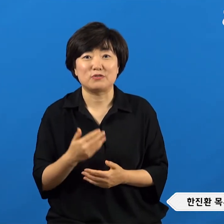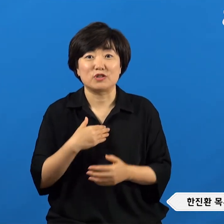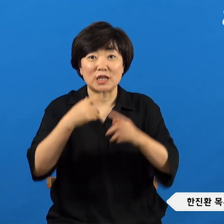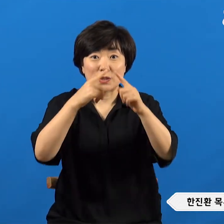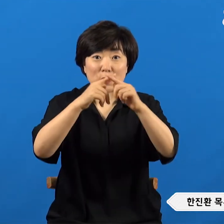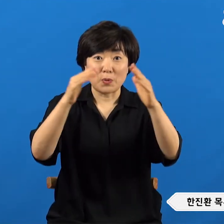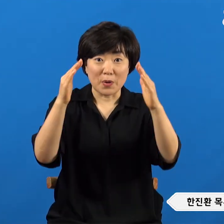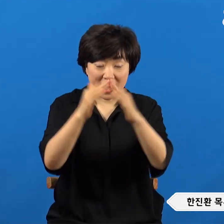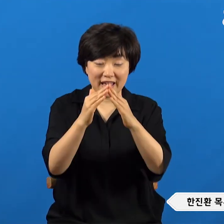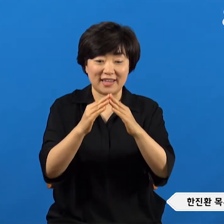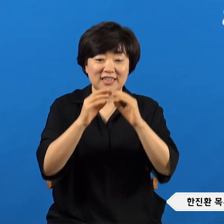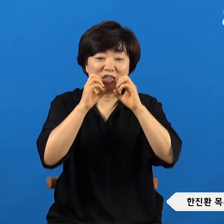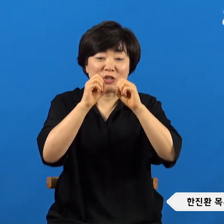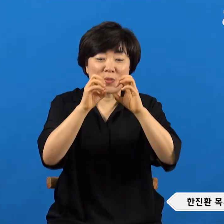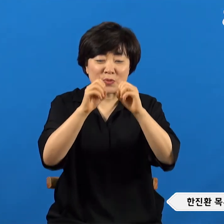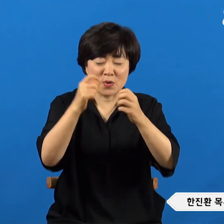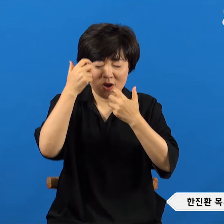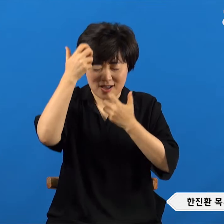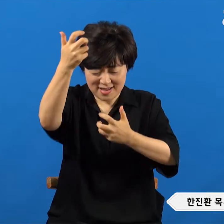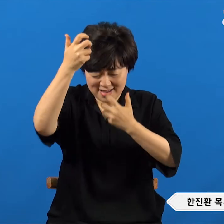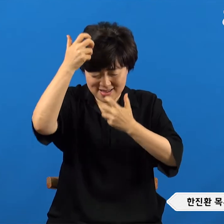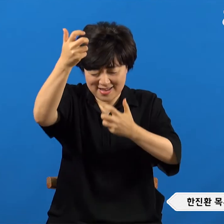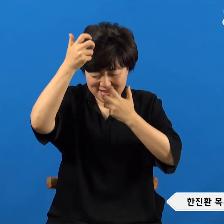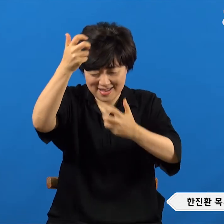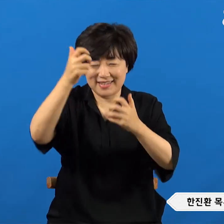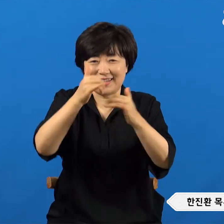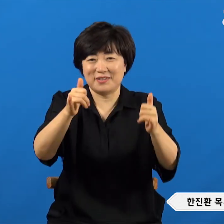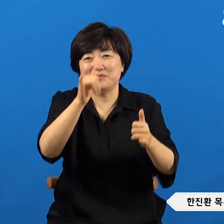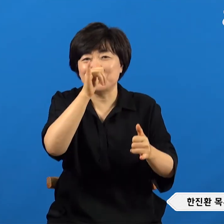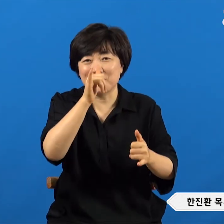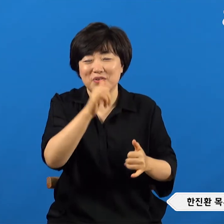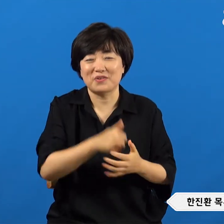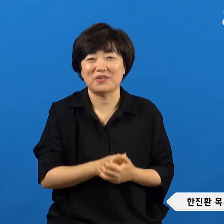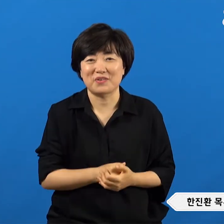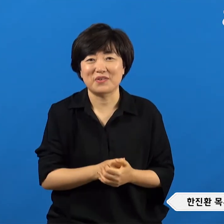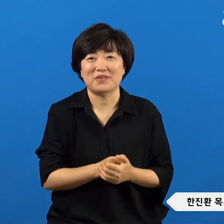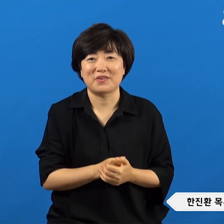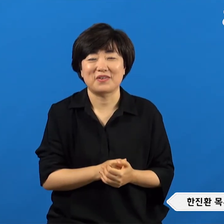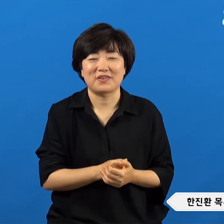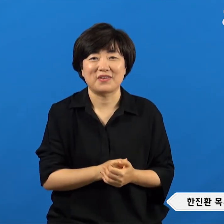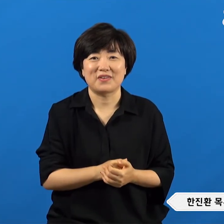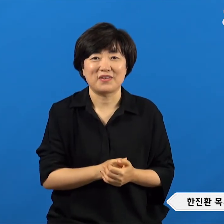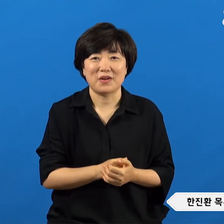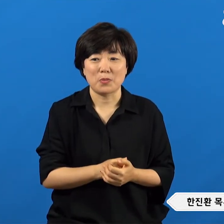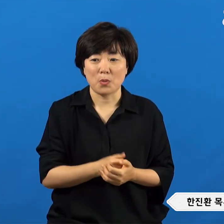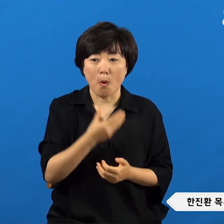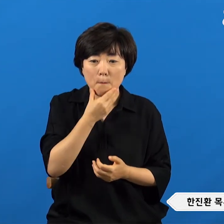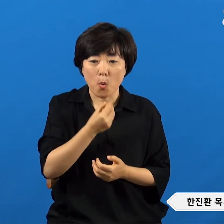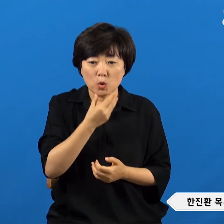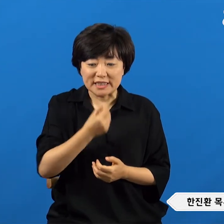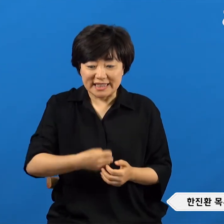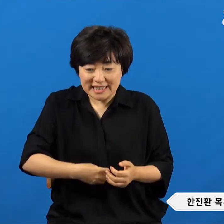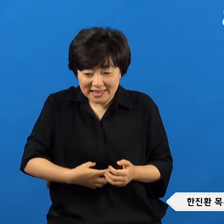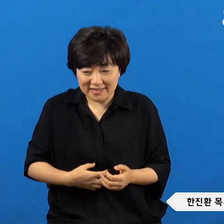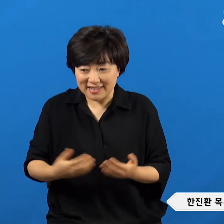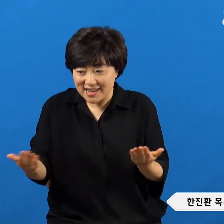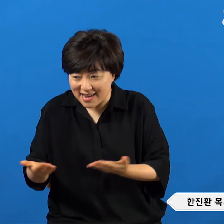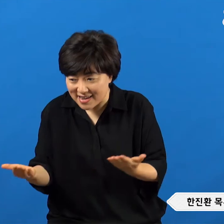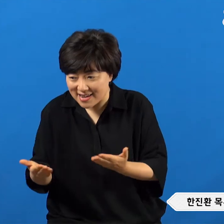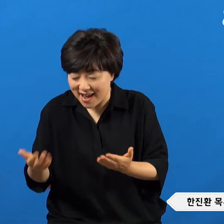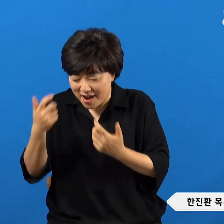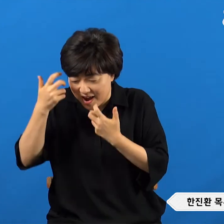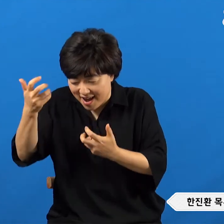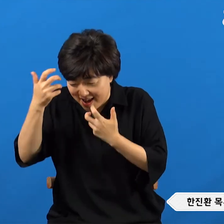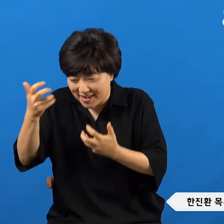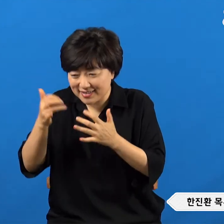선교에 필이 꽂혀가지고 그냥 열정을 불태우는 분들이 많이 계십니다. 또 복지사역에 죽고 못 살도록